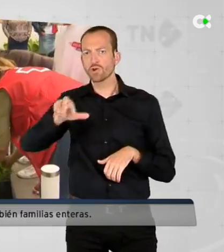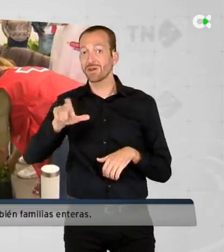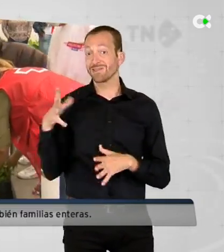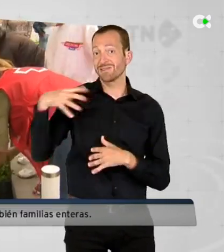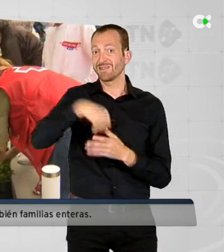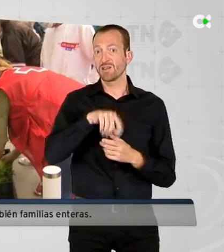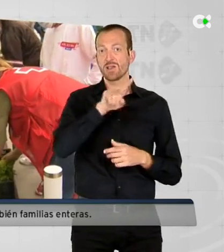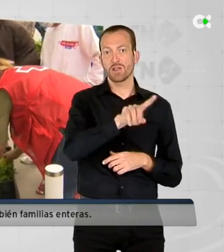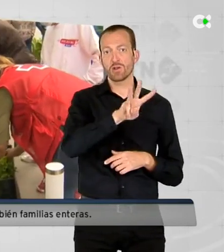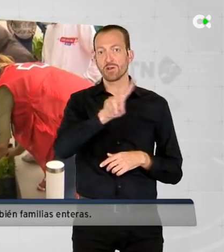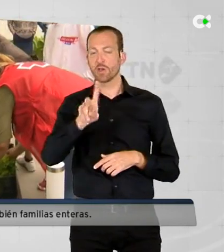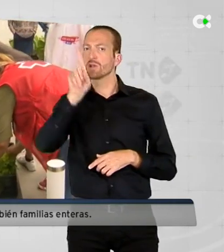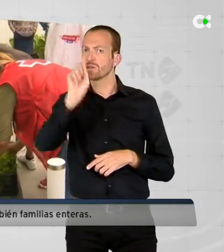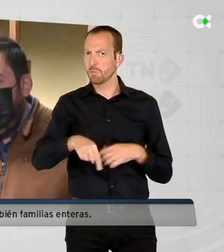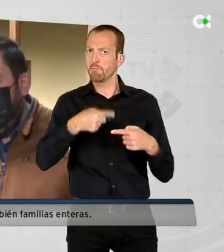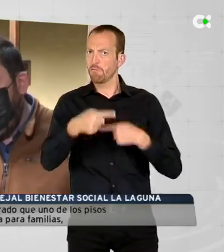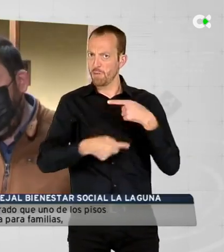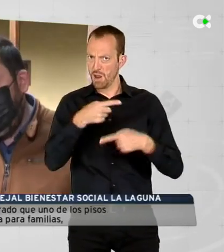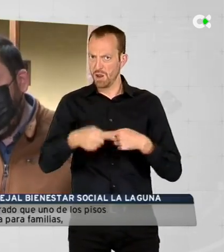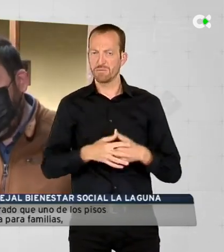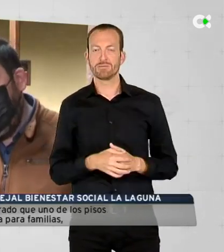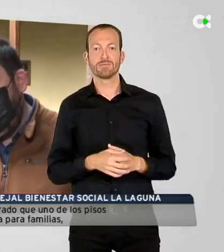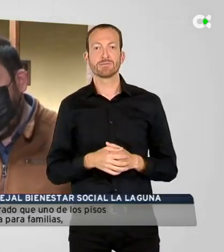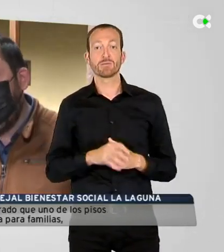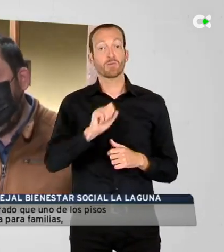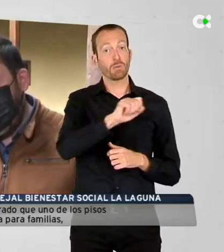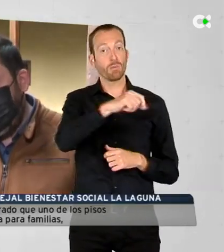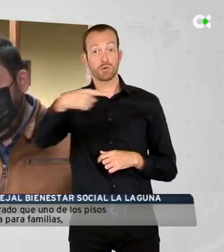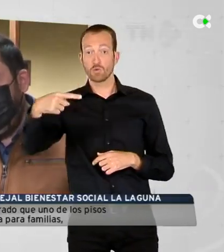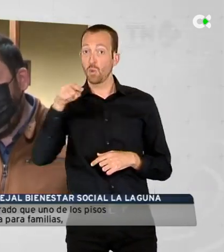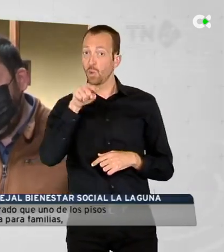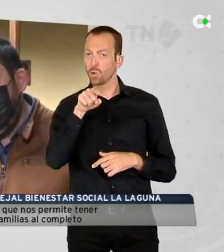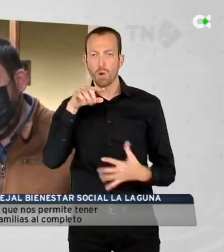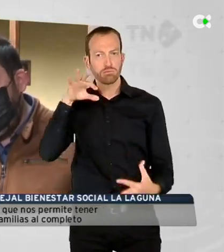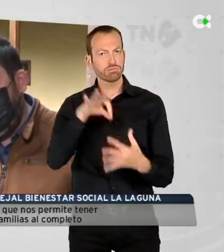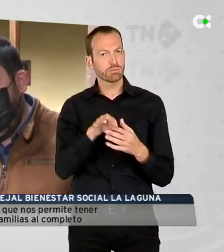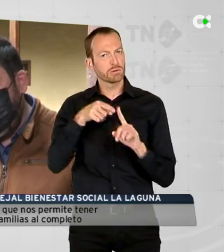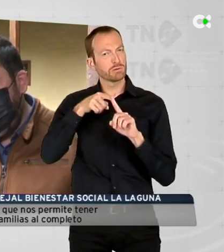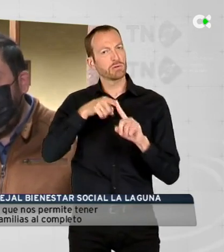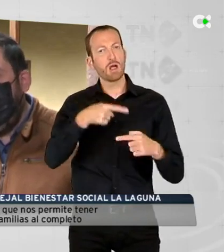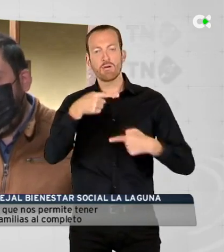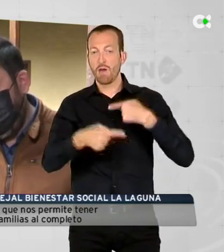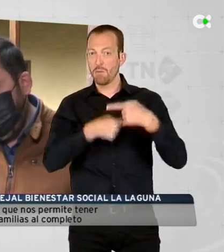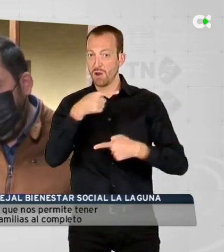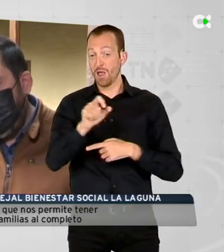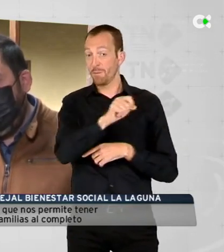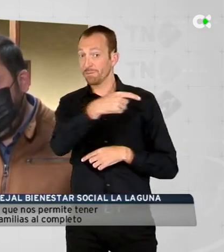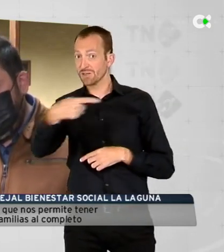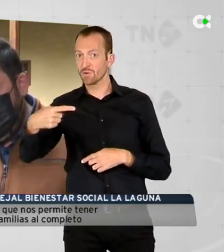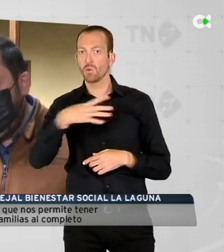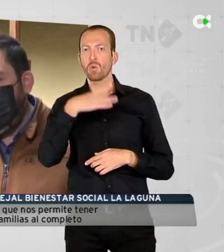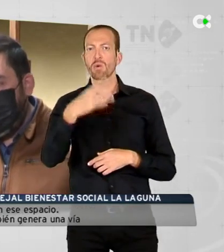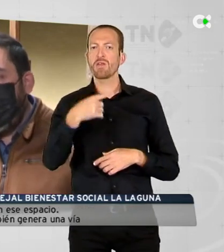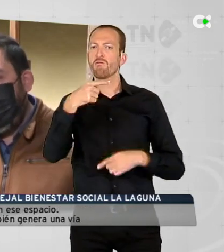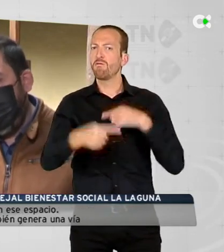personas, pero también familias enteras. Y hemos logrado que uno de los pisos sea para familias, un recurso que nos permite tener a dos familias